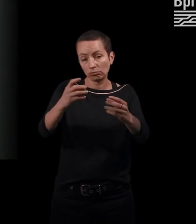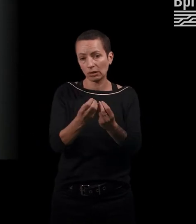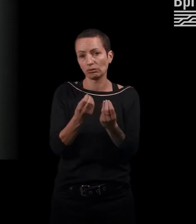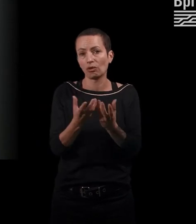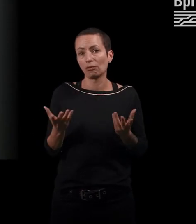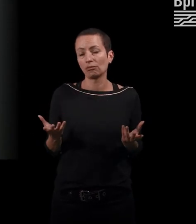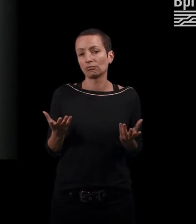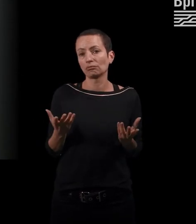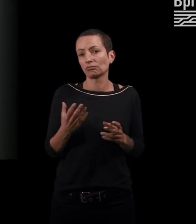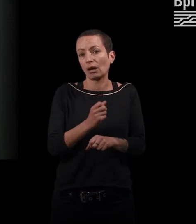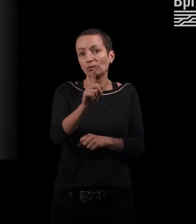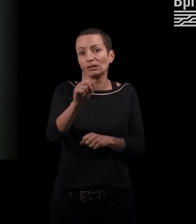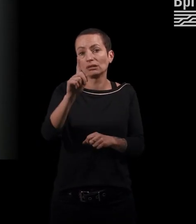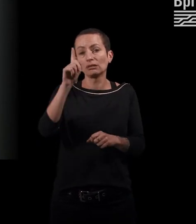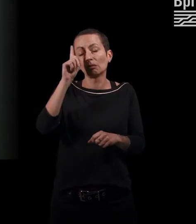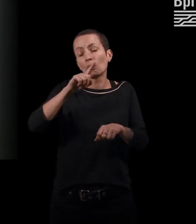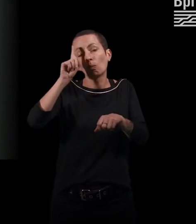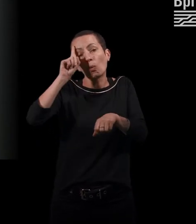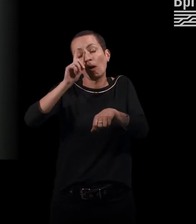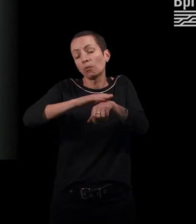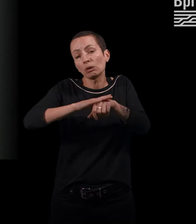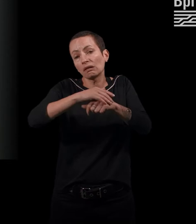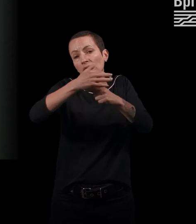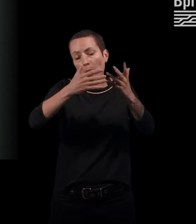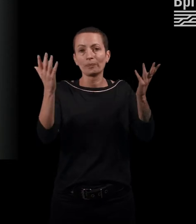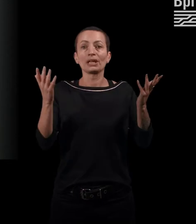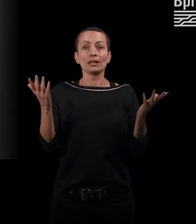été le cas pour toute une série de raisons.